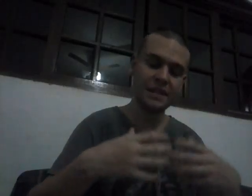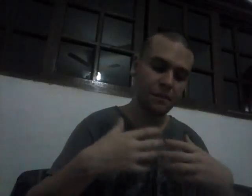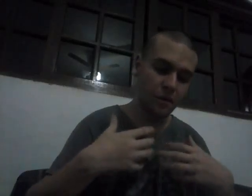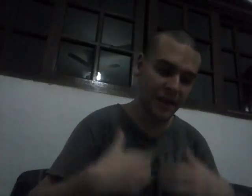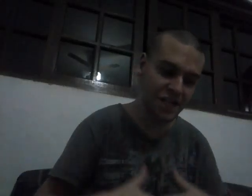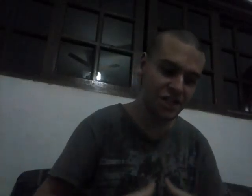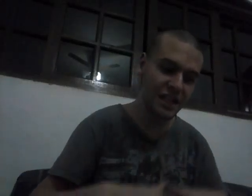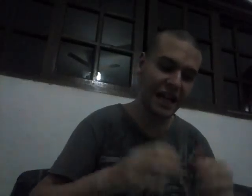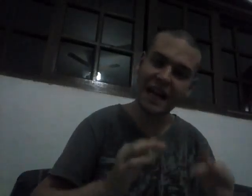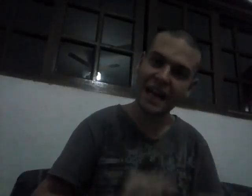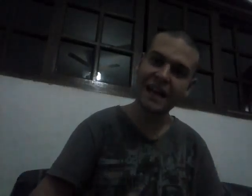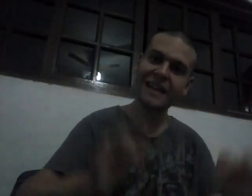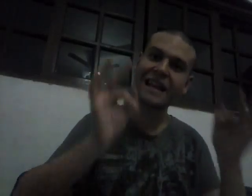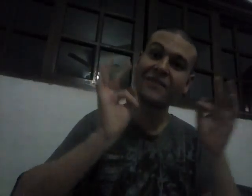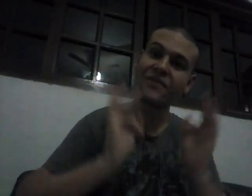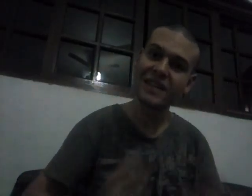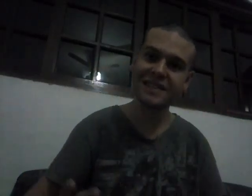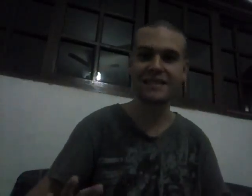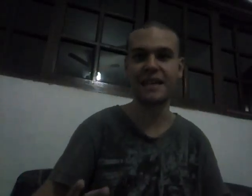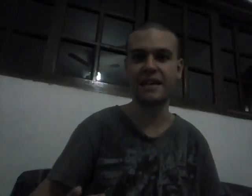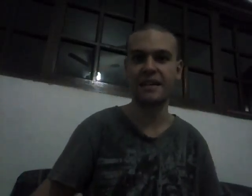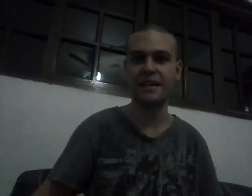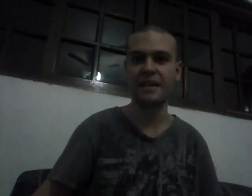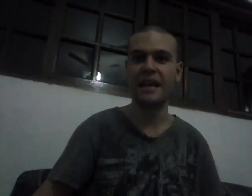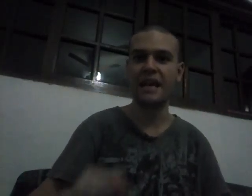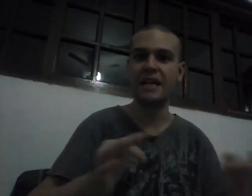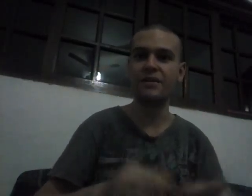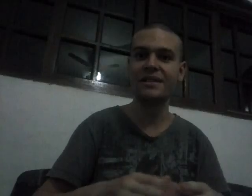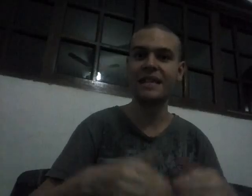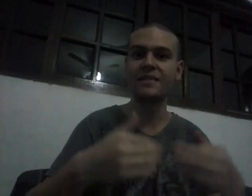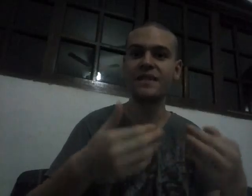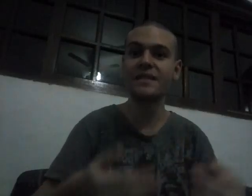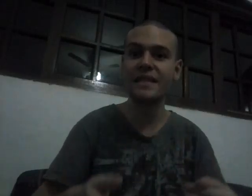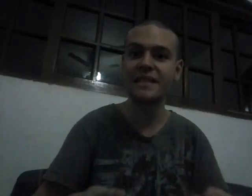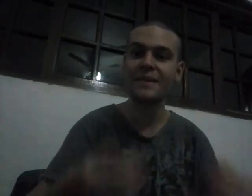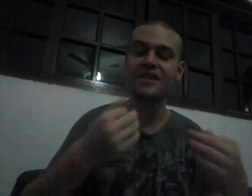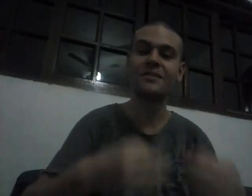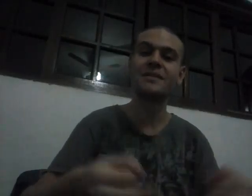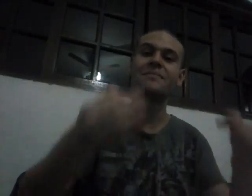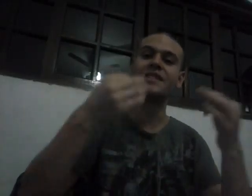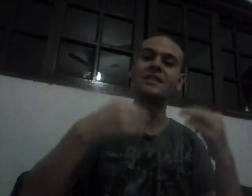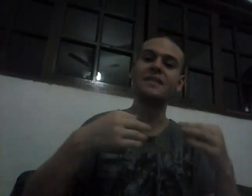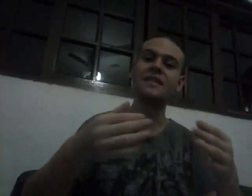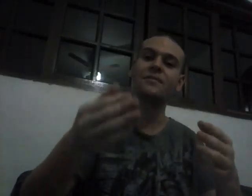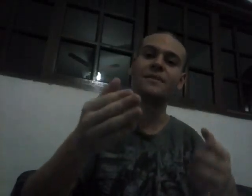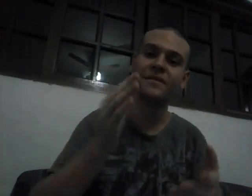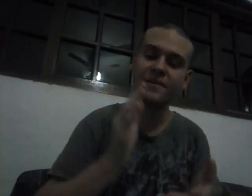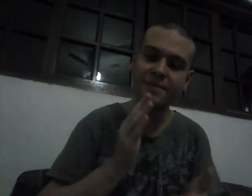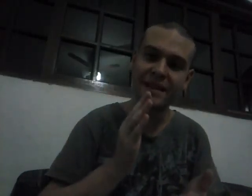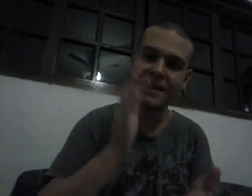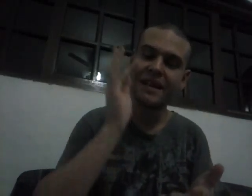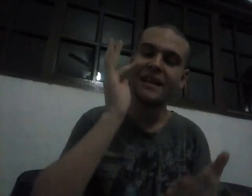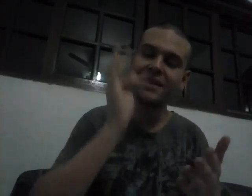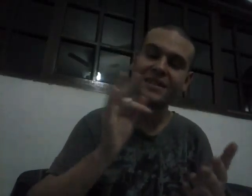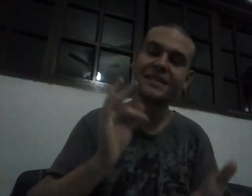principalmente, é da França. É língua de sinais francesa, mas nós chamamos de língua de